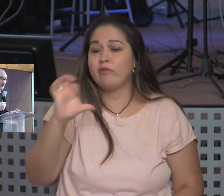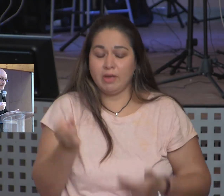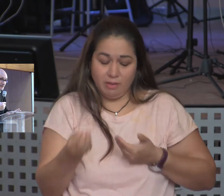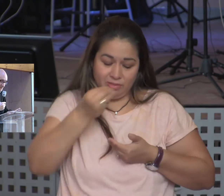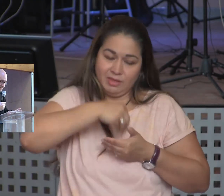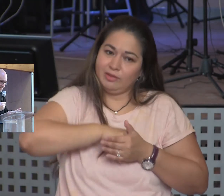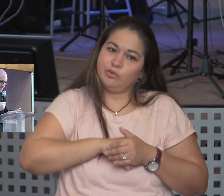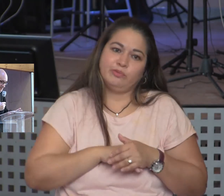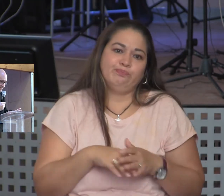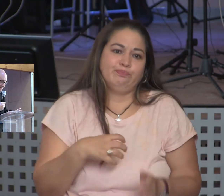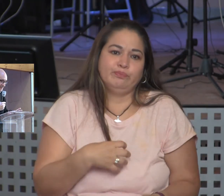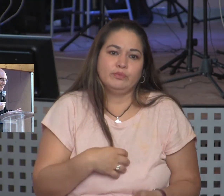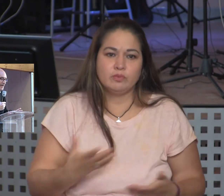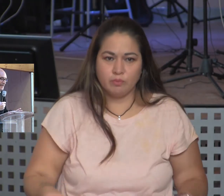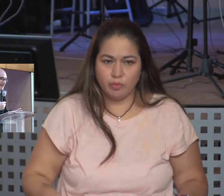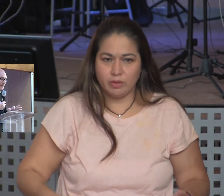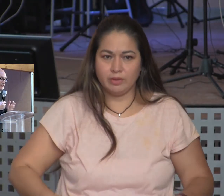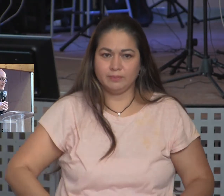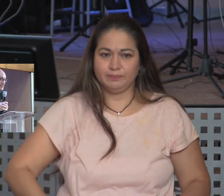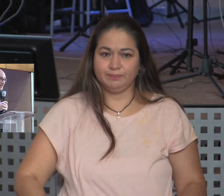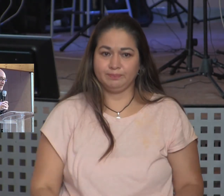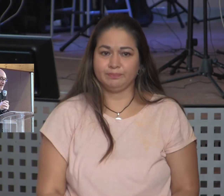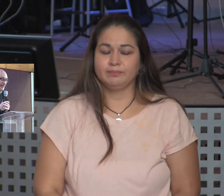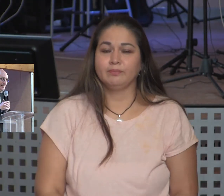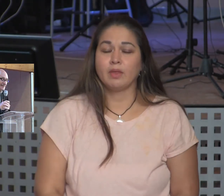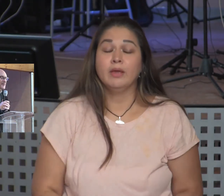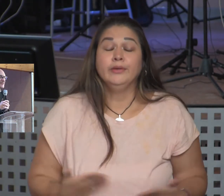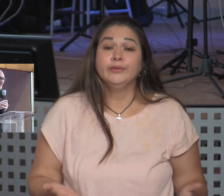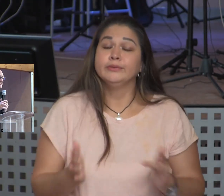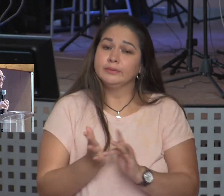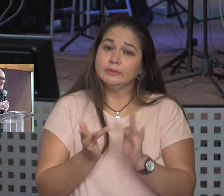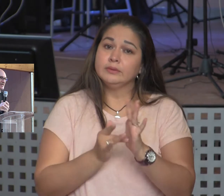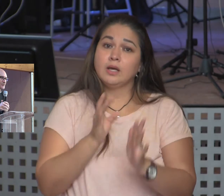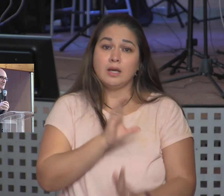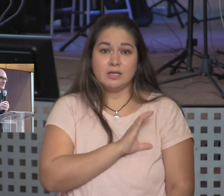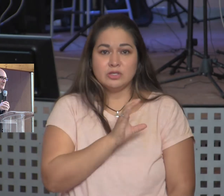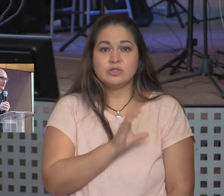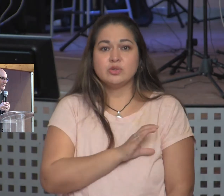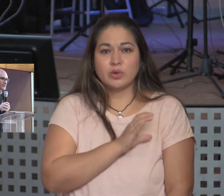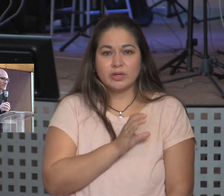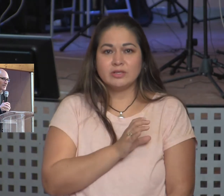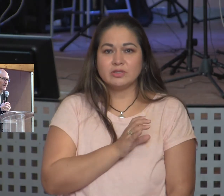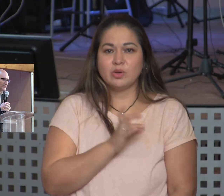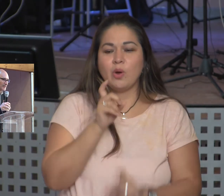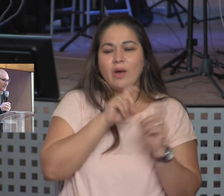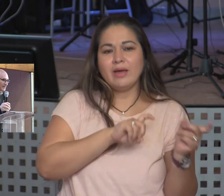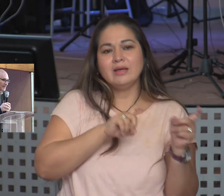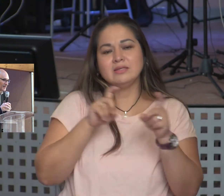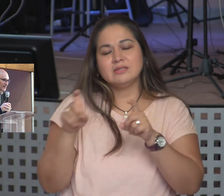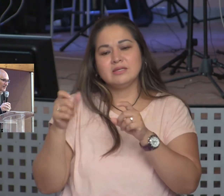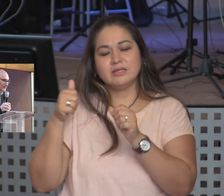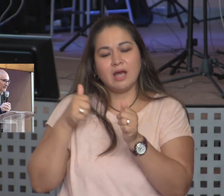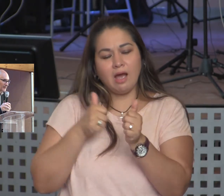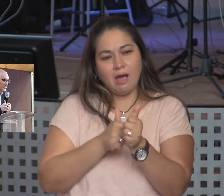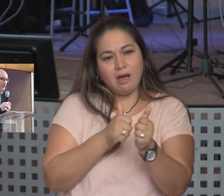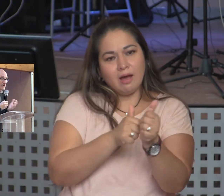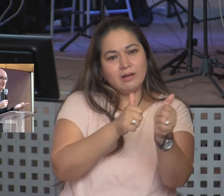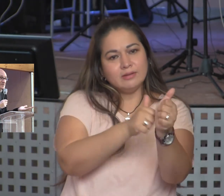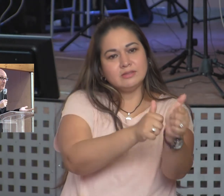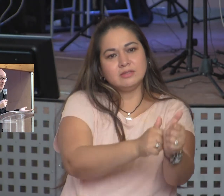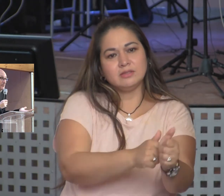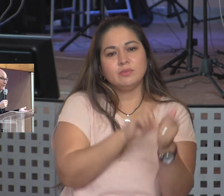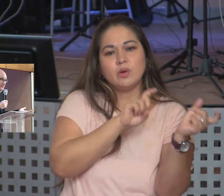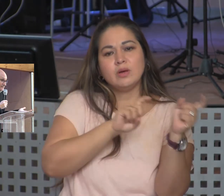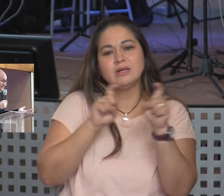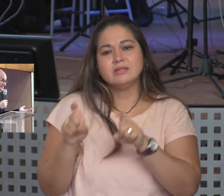Jesucristo, allá vamos, también les enseña a sus discípulos. Pero como es el